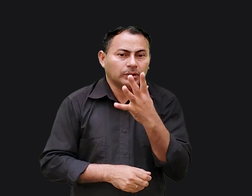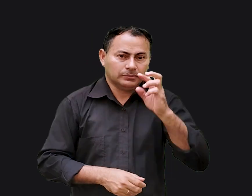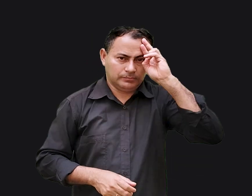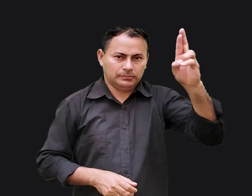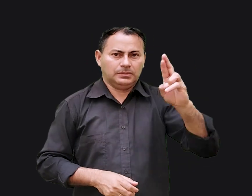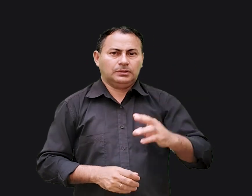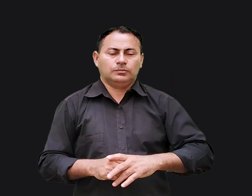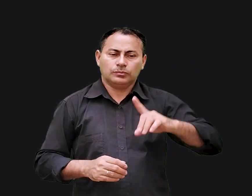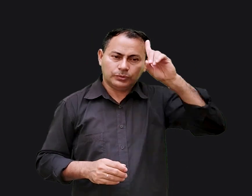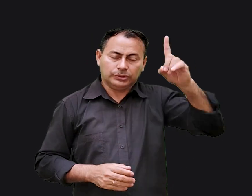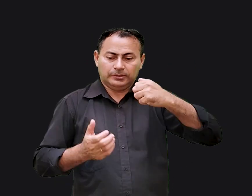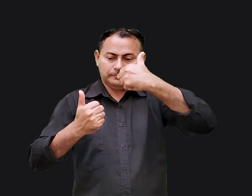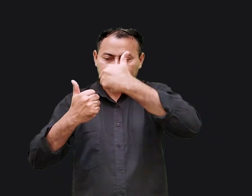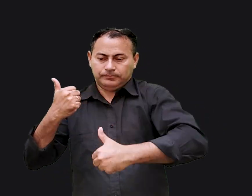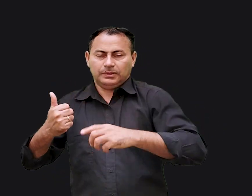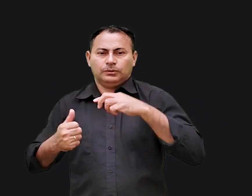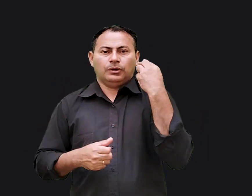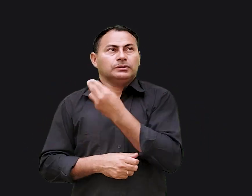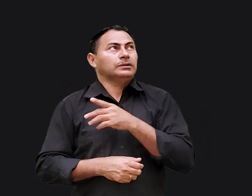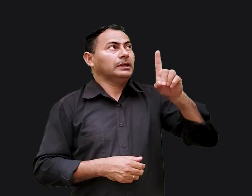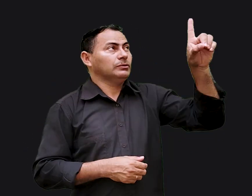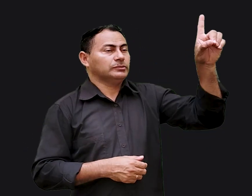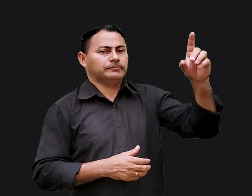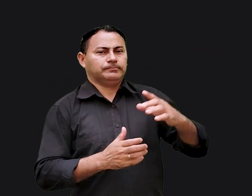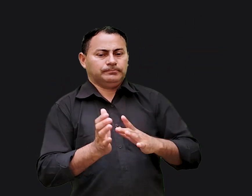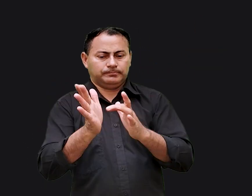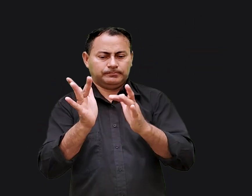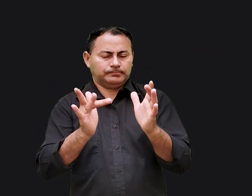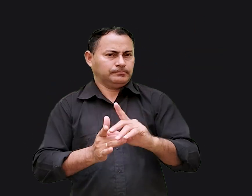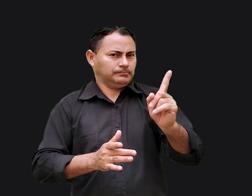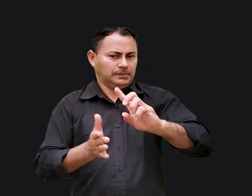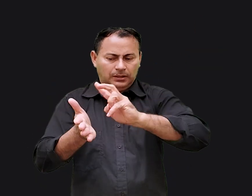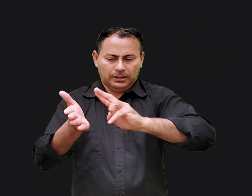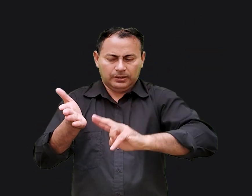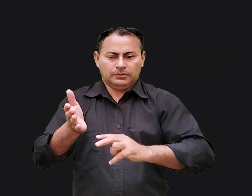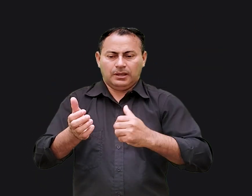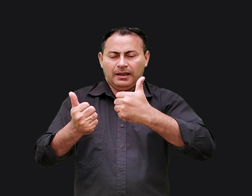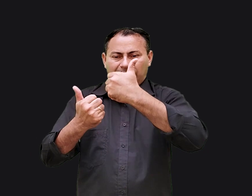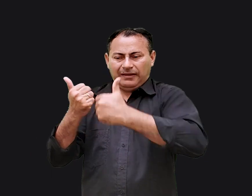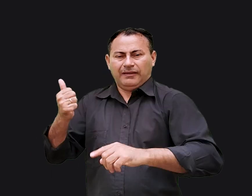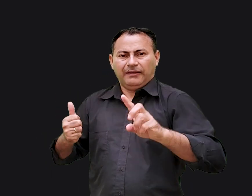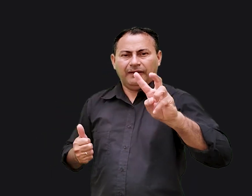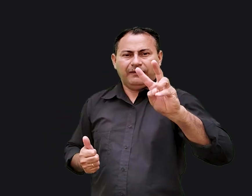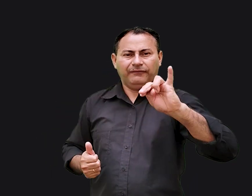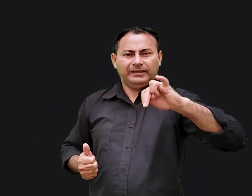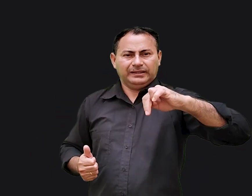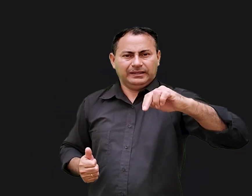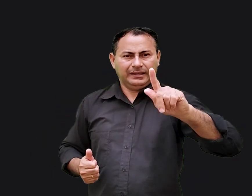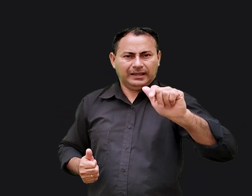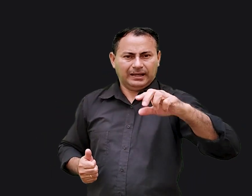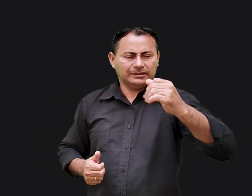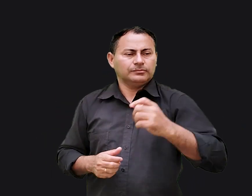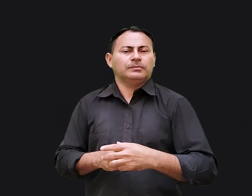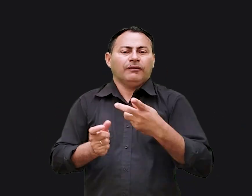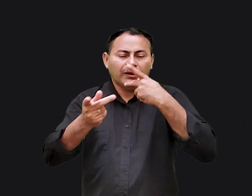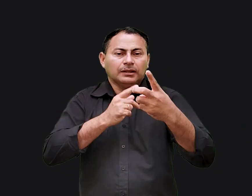do Senhor e o dia da vingança do nosso Deus. Jesus não leu essa parte da vingança porque ela se refere à segunda vinda